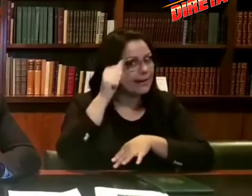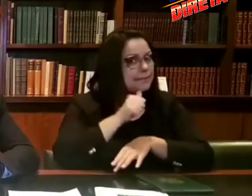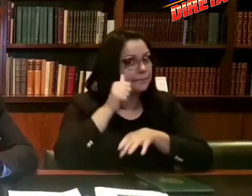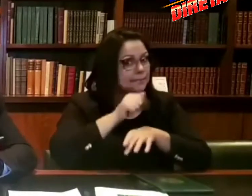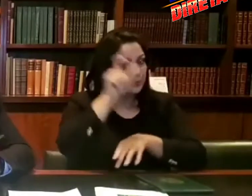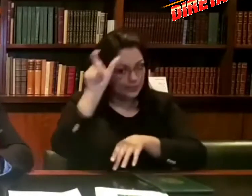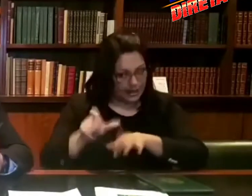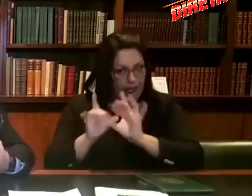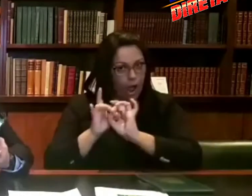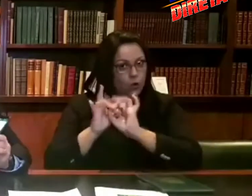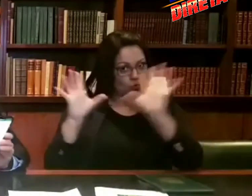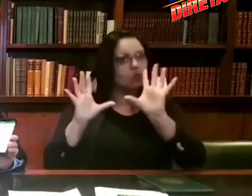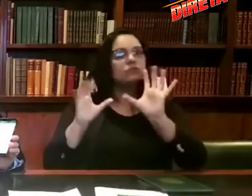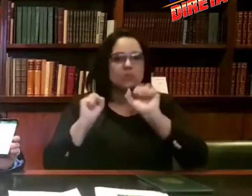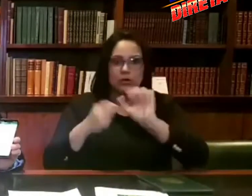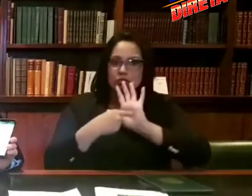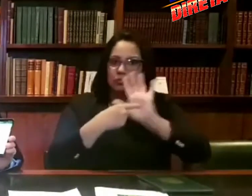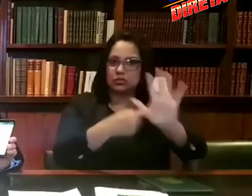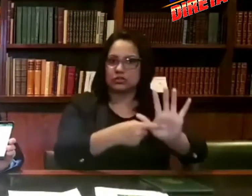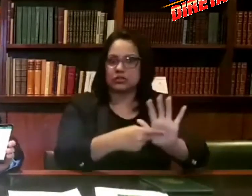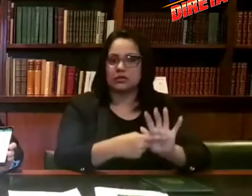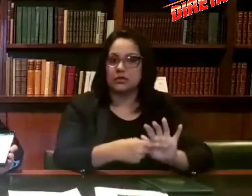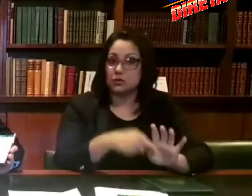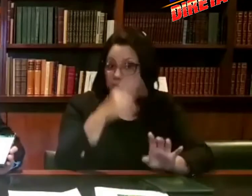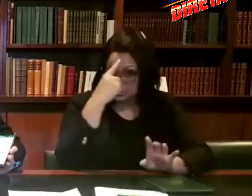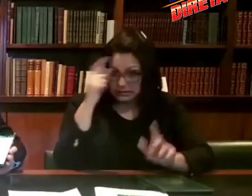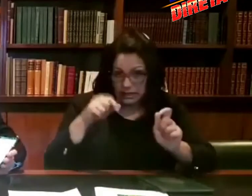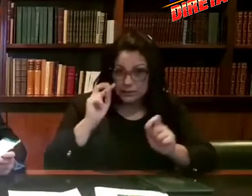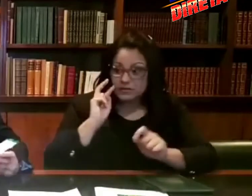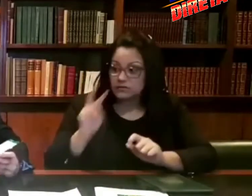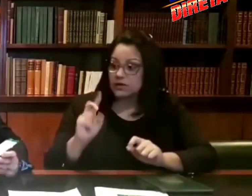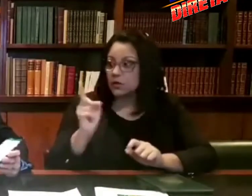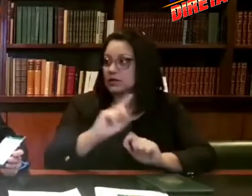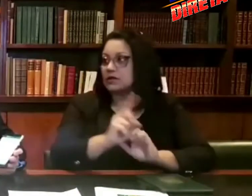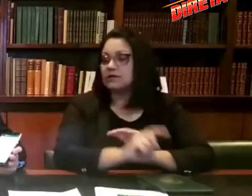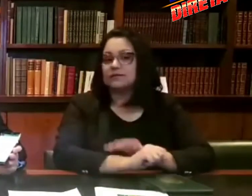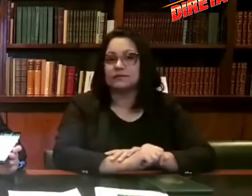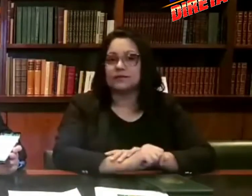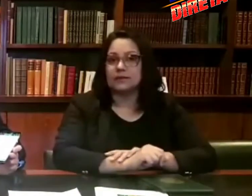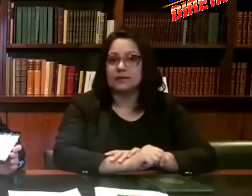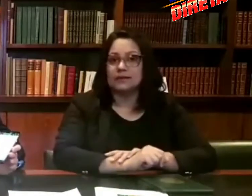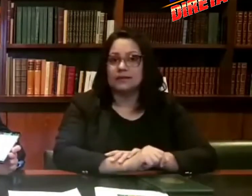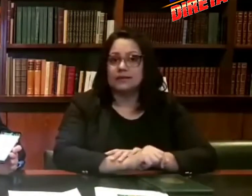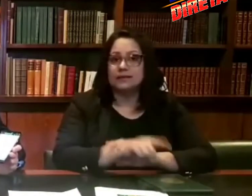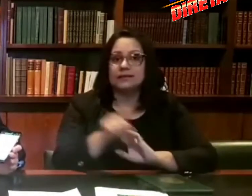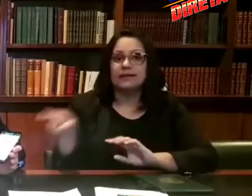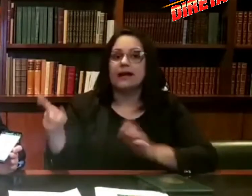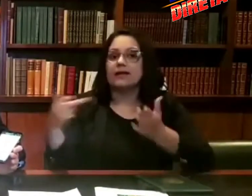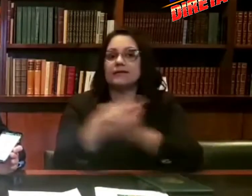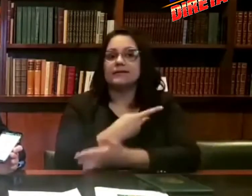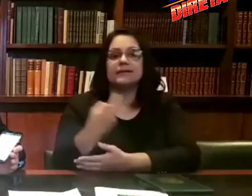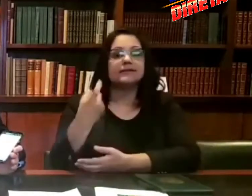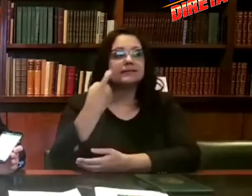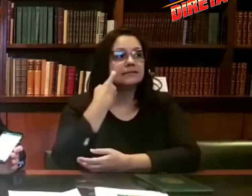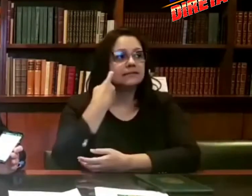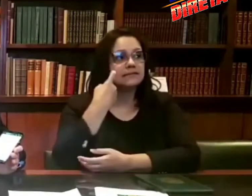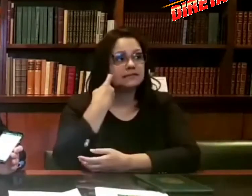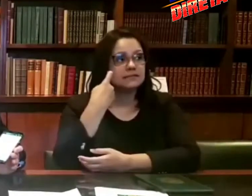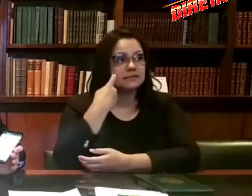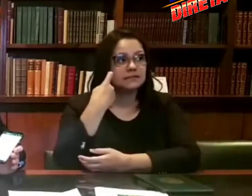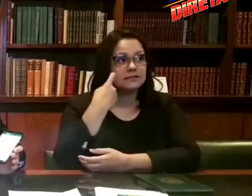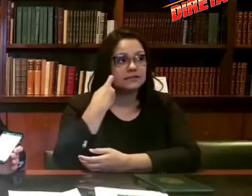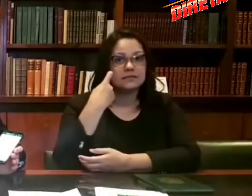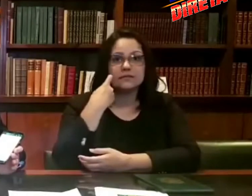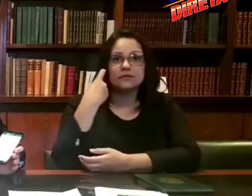da pessoa interessada, tá? Não sei se dá para pegar aí. Isso aconteceu na sexta-feira, no dia que o senhor